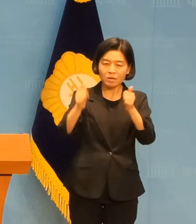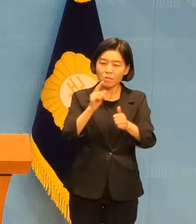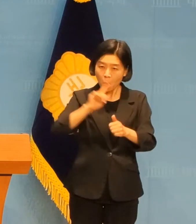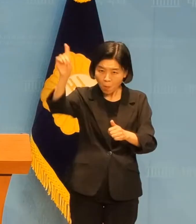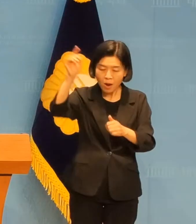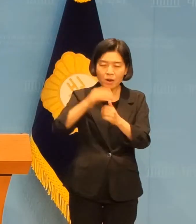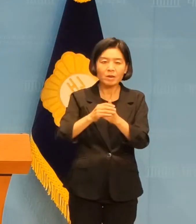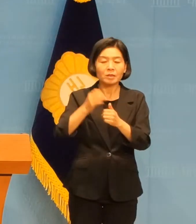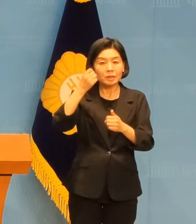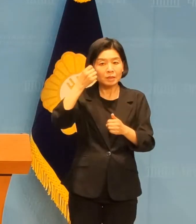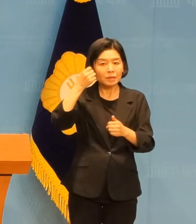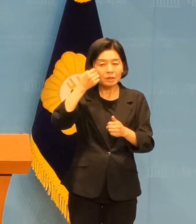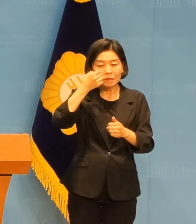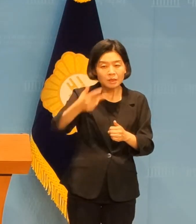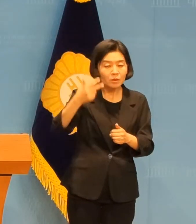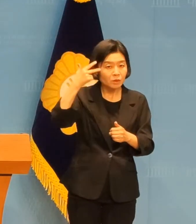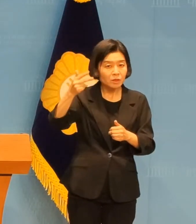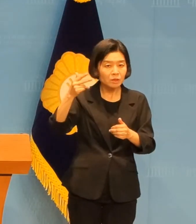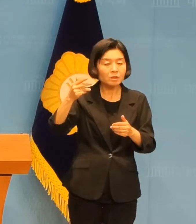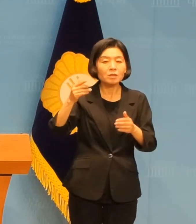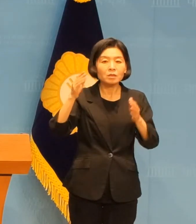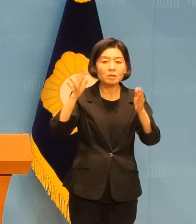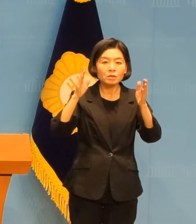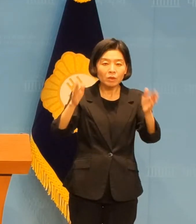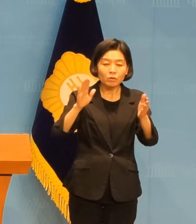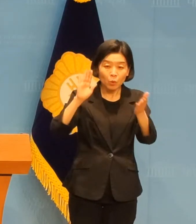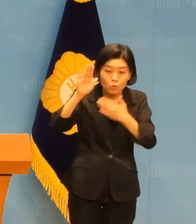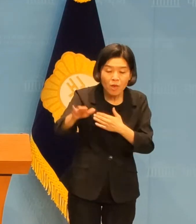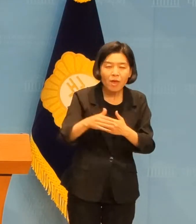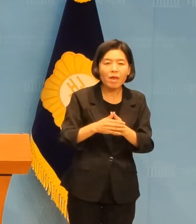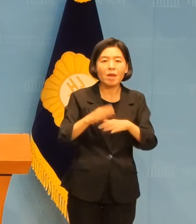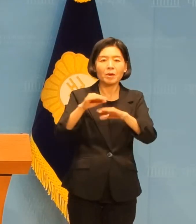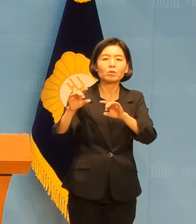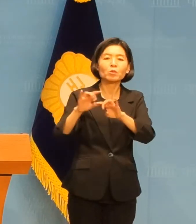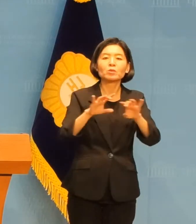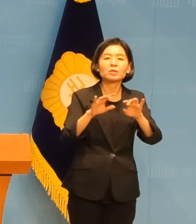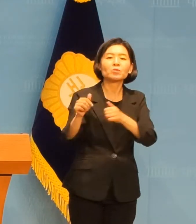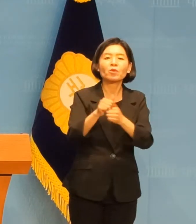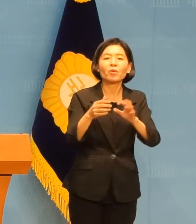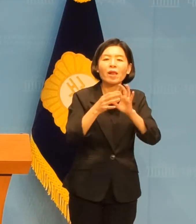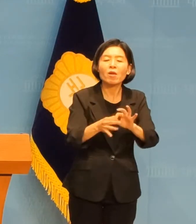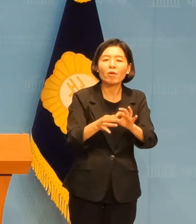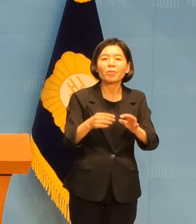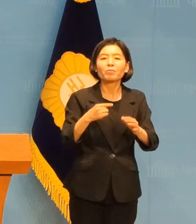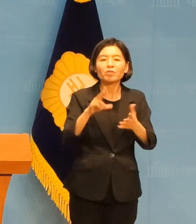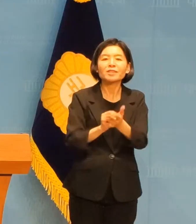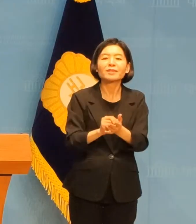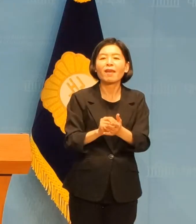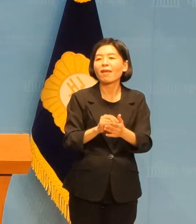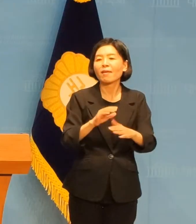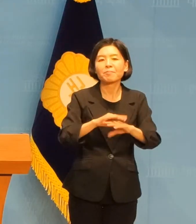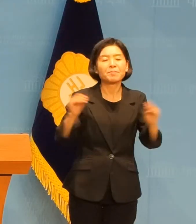이후까지 계속된 방통위원 내정자 사건의 종지부를 찍고자 합니다. 그리고 국회